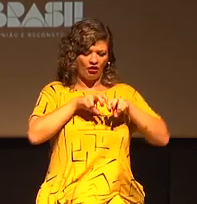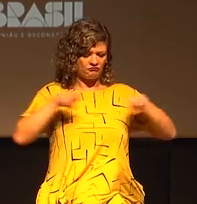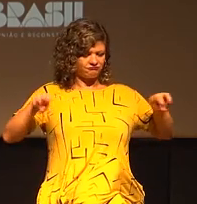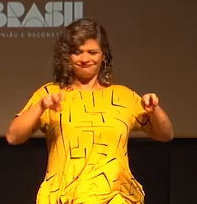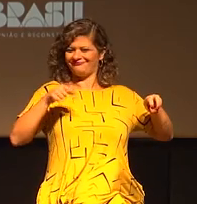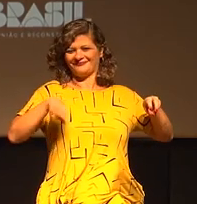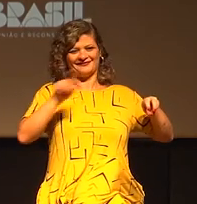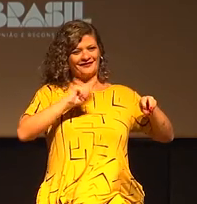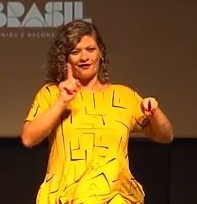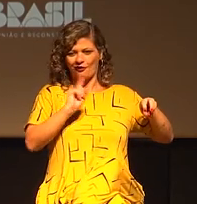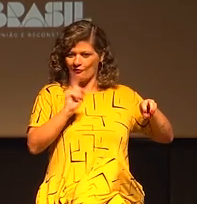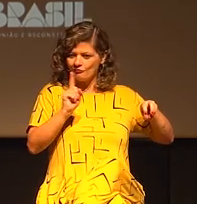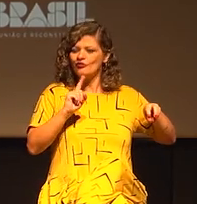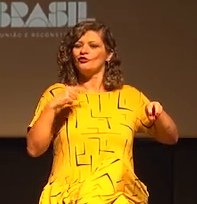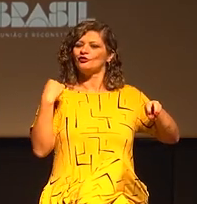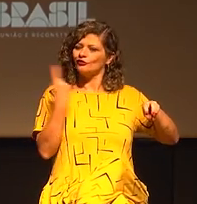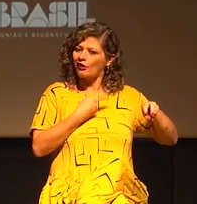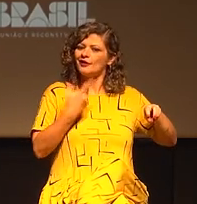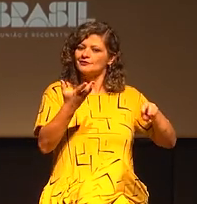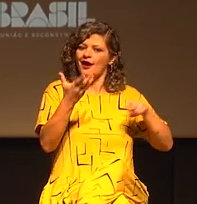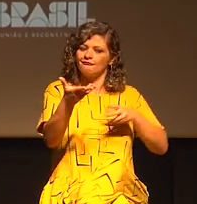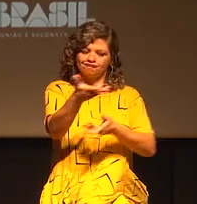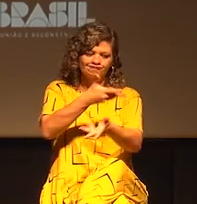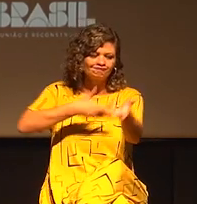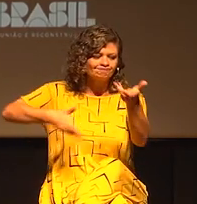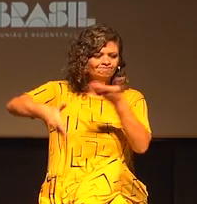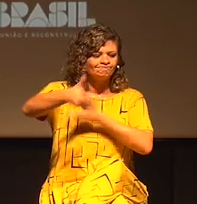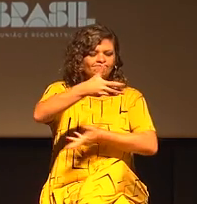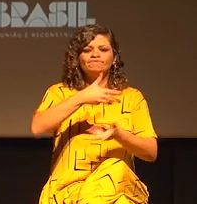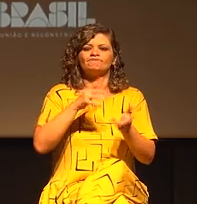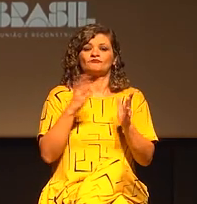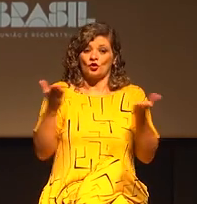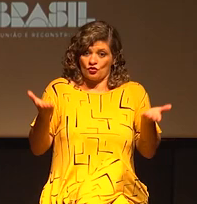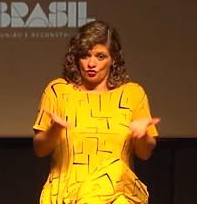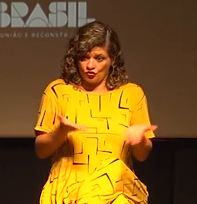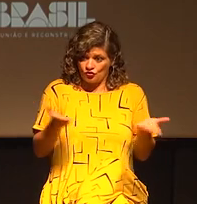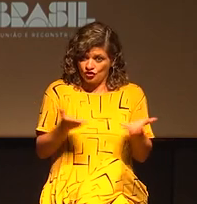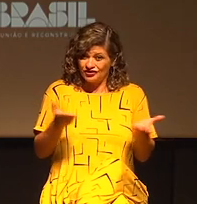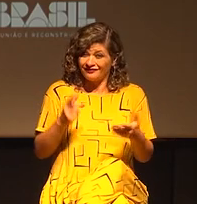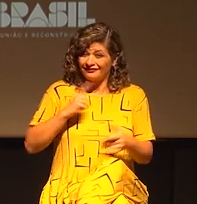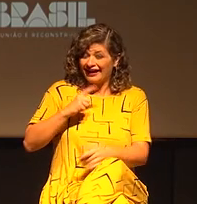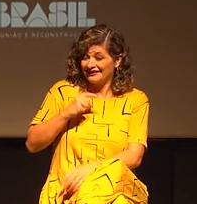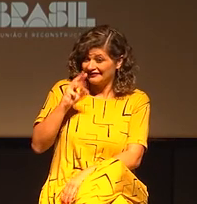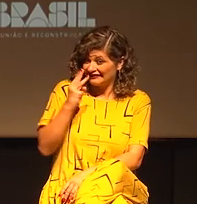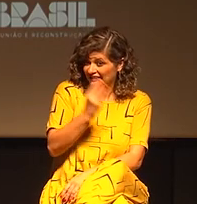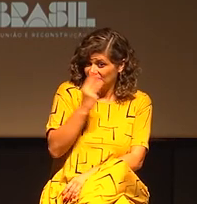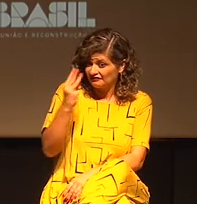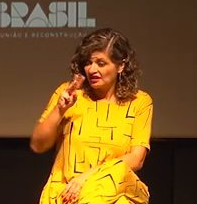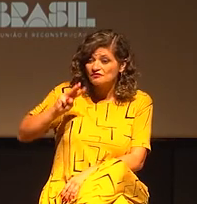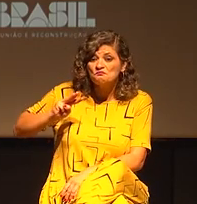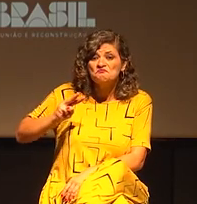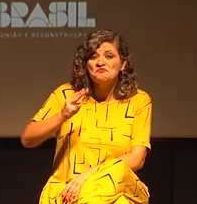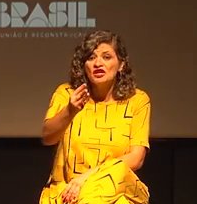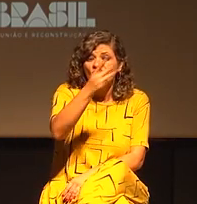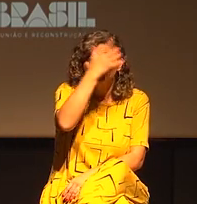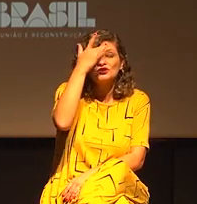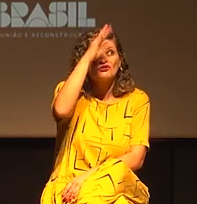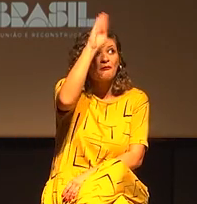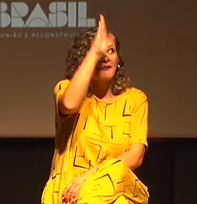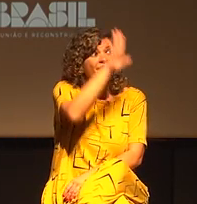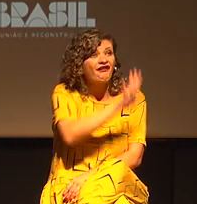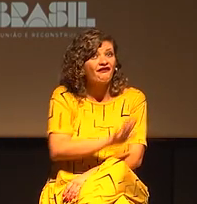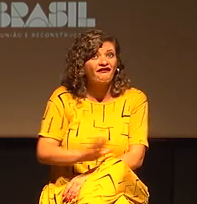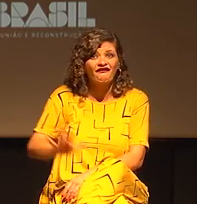aqui a ideia é trazer também então a gente eh são 33 milhões de pessoas que estão